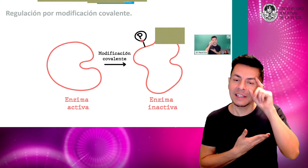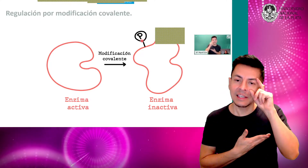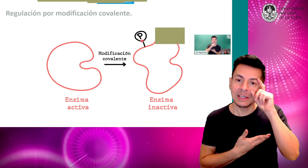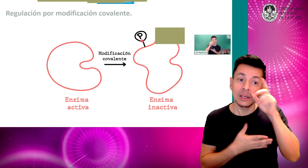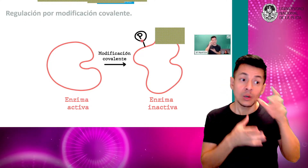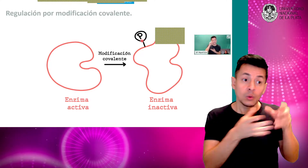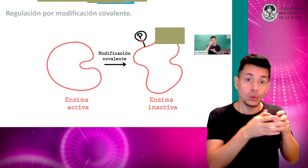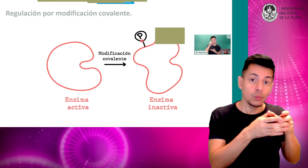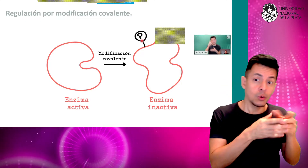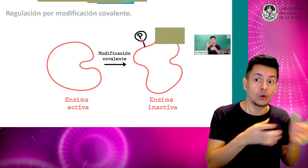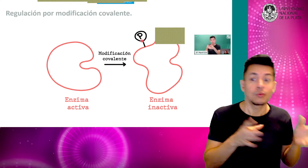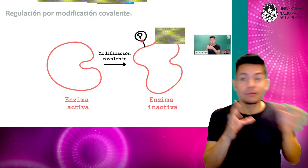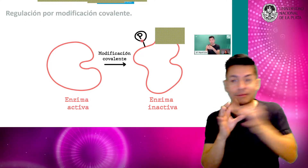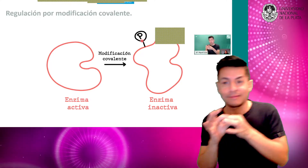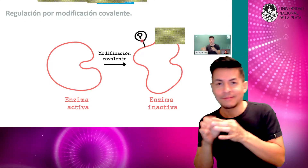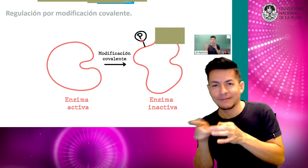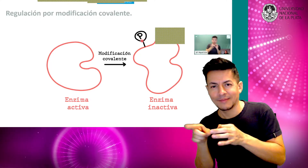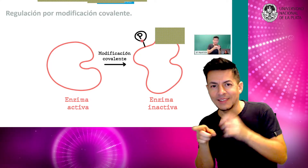enzima.